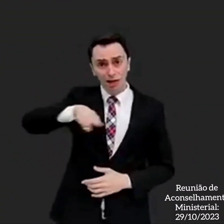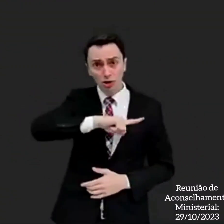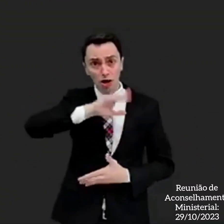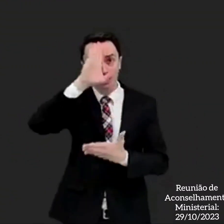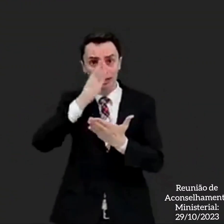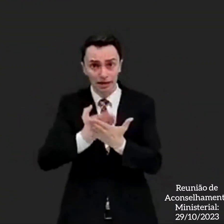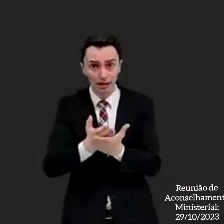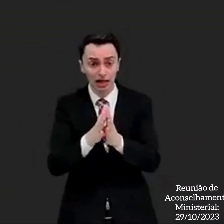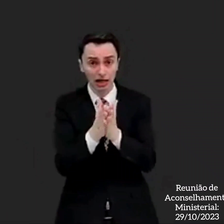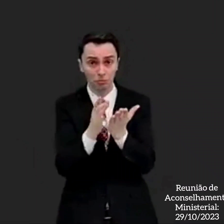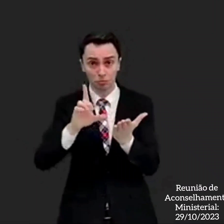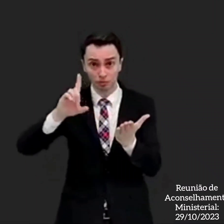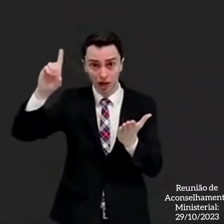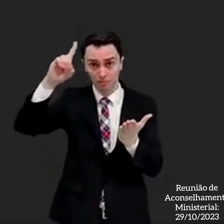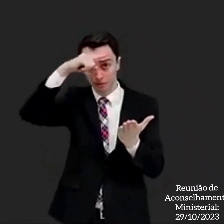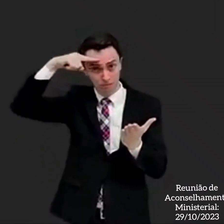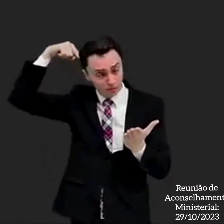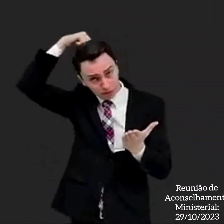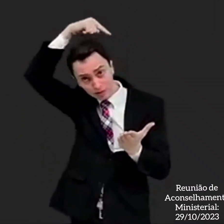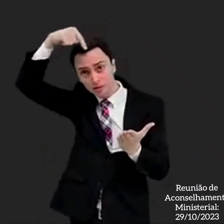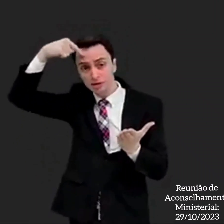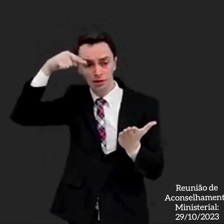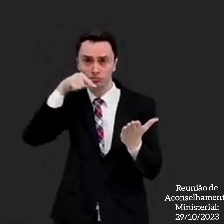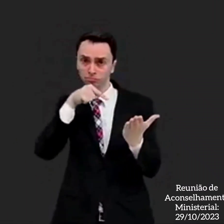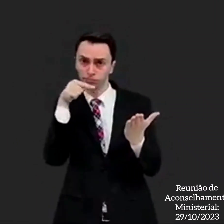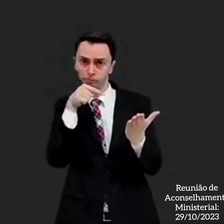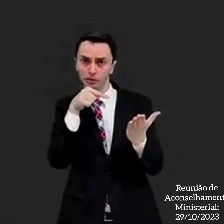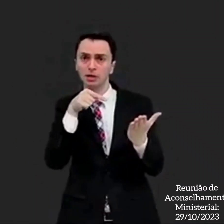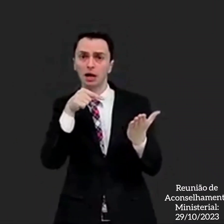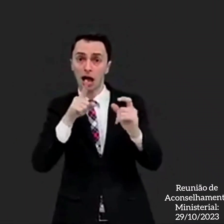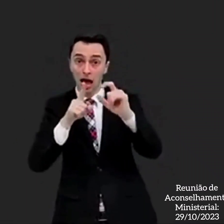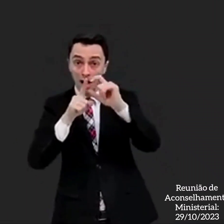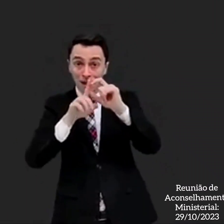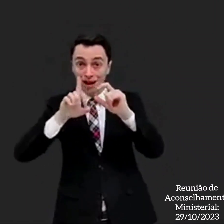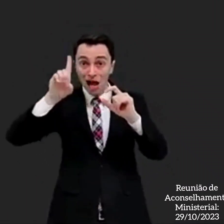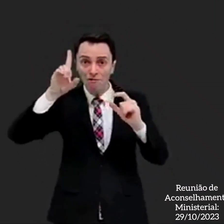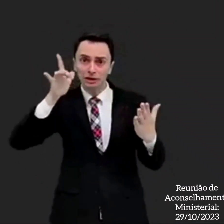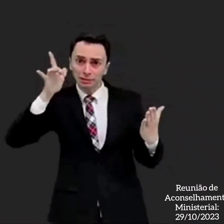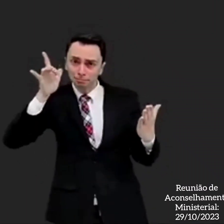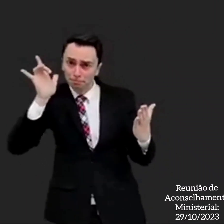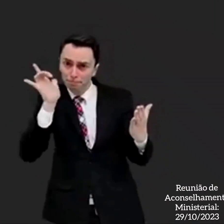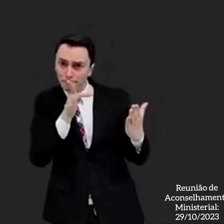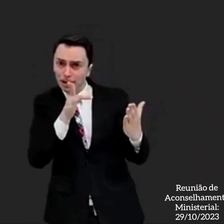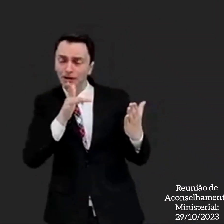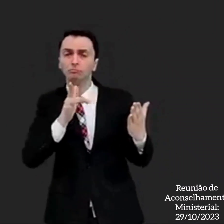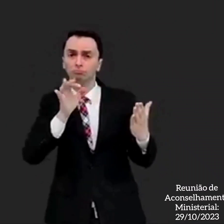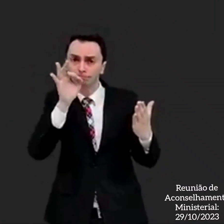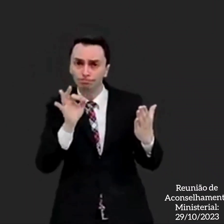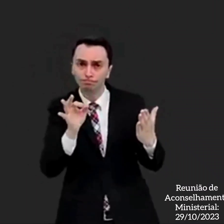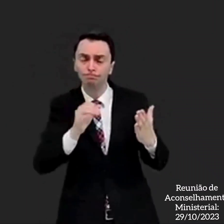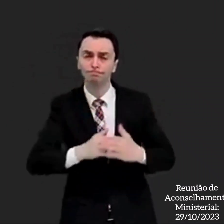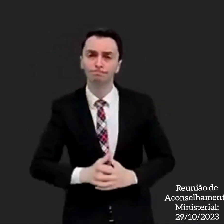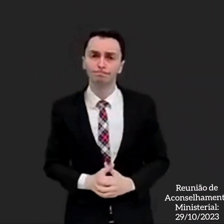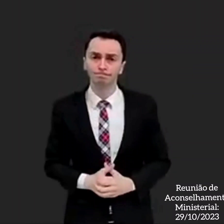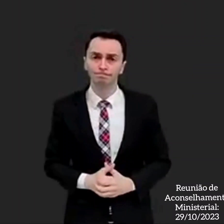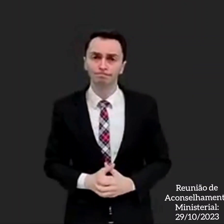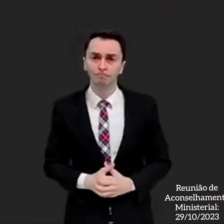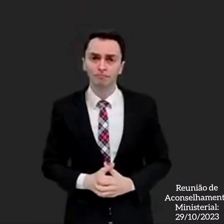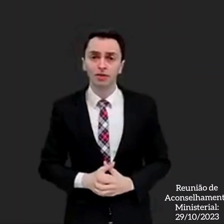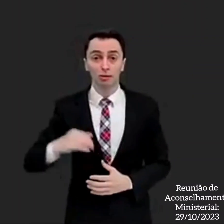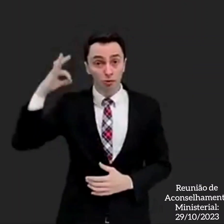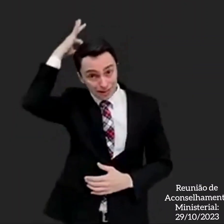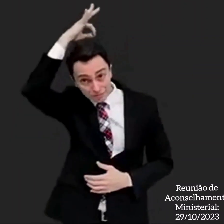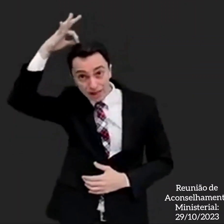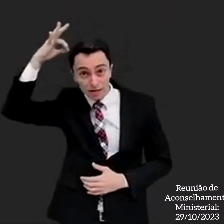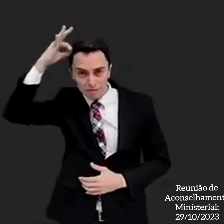Bíblia Sagrada e aceitamo-la como contendo a infalível Palavra de Deus,